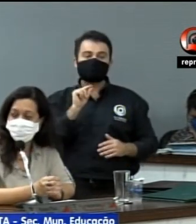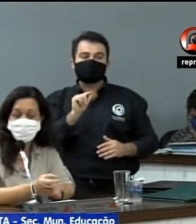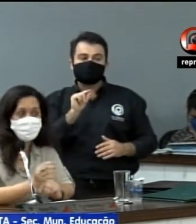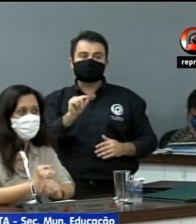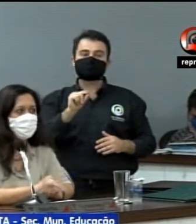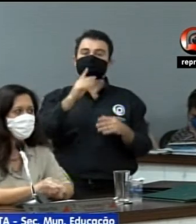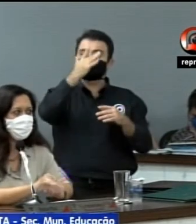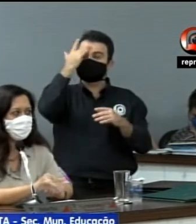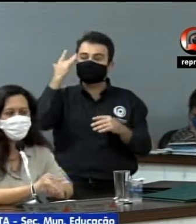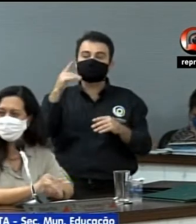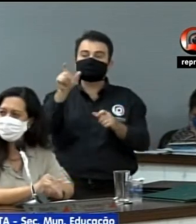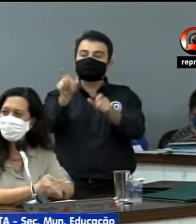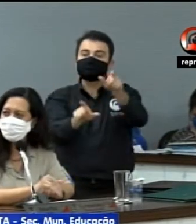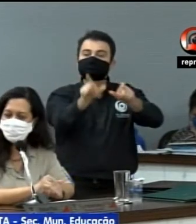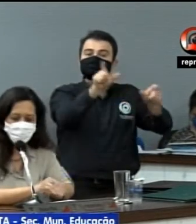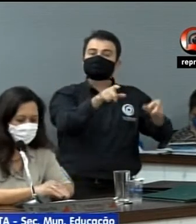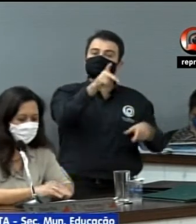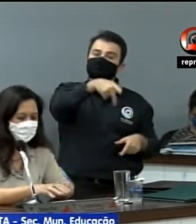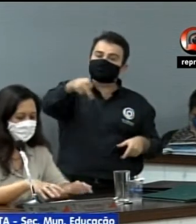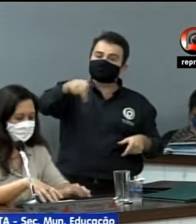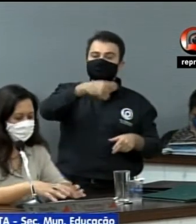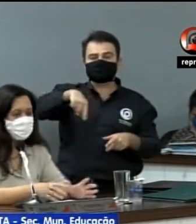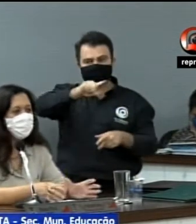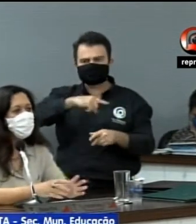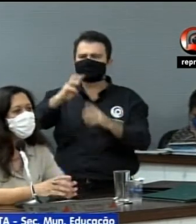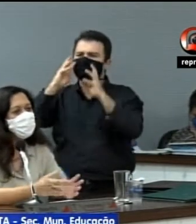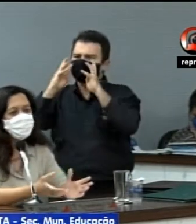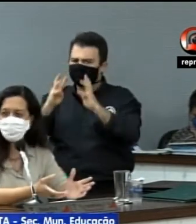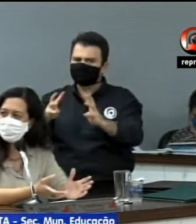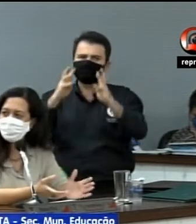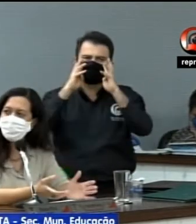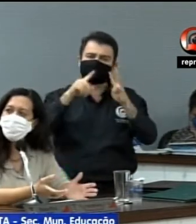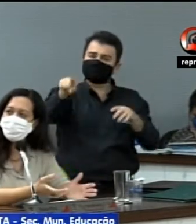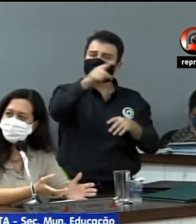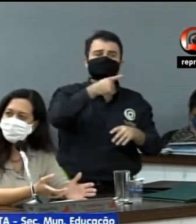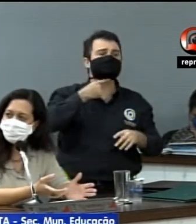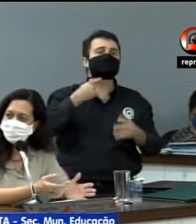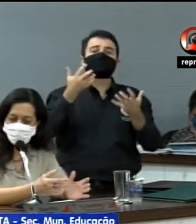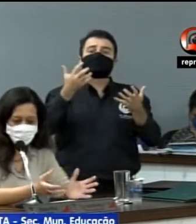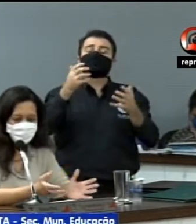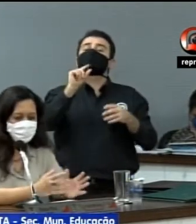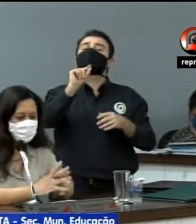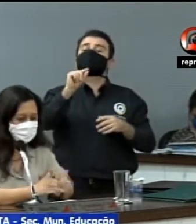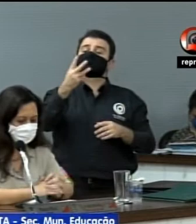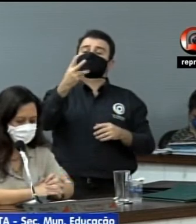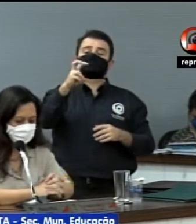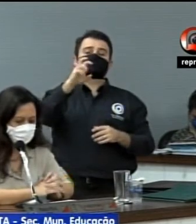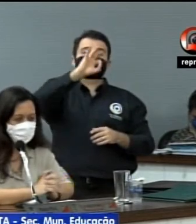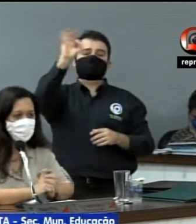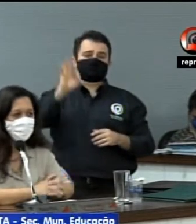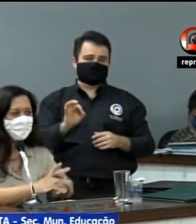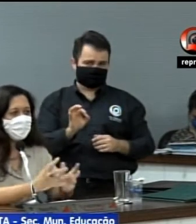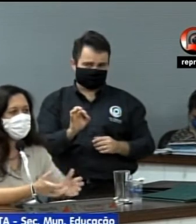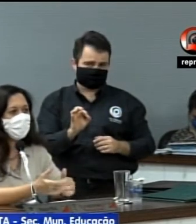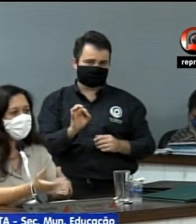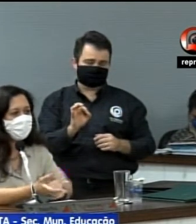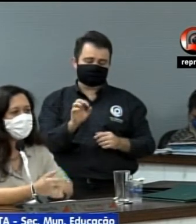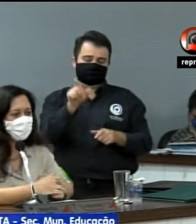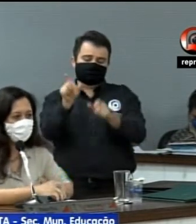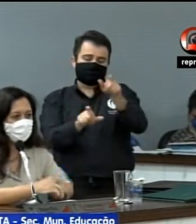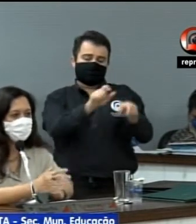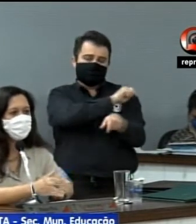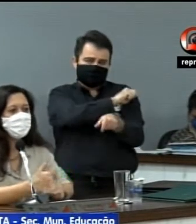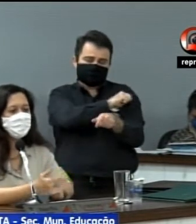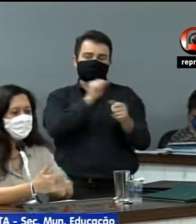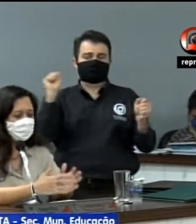profissionais, inclusive os profissionais da educação, esse foi o desenho apresentado. E é isso que nós estamos seguindo. Já